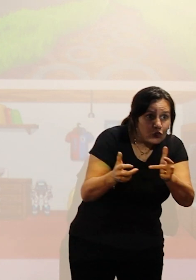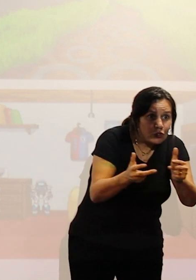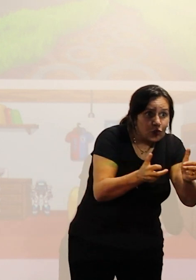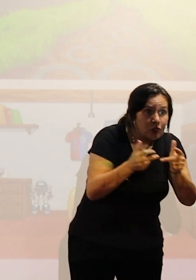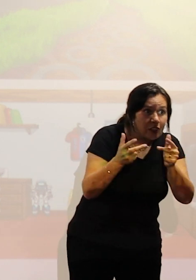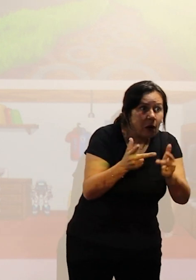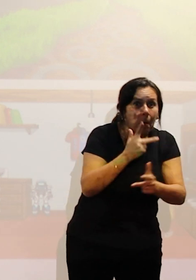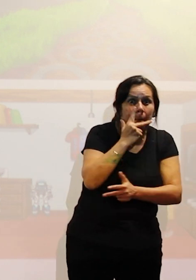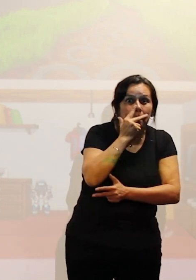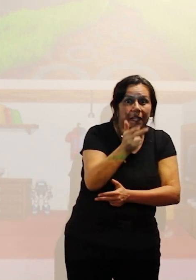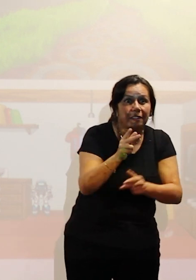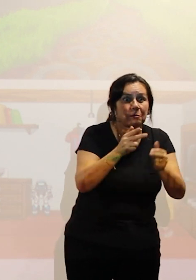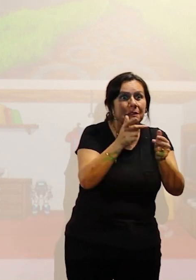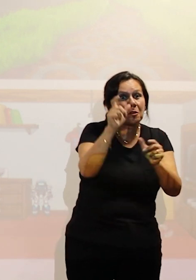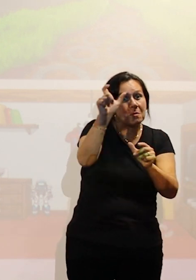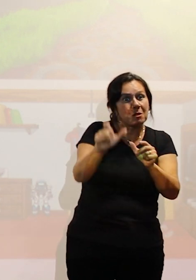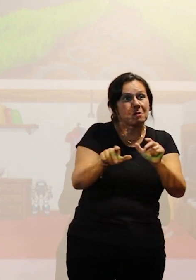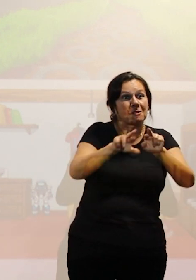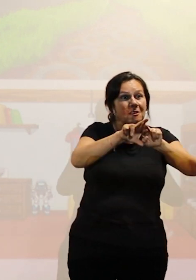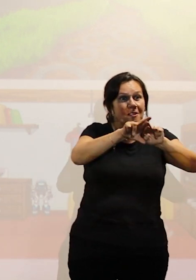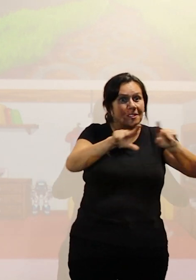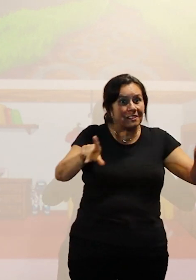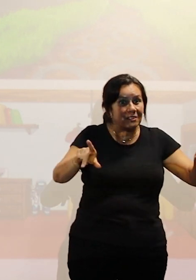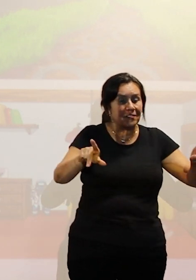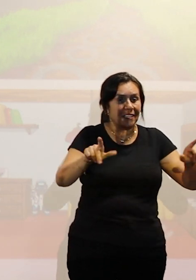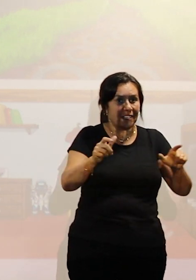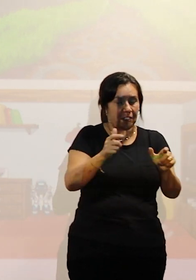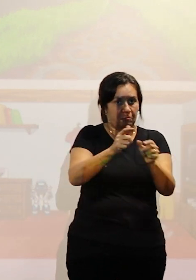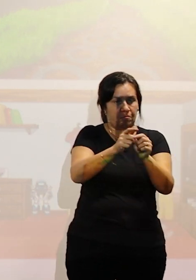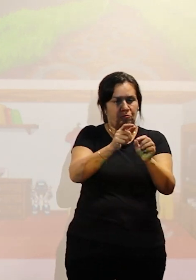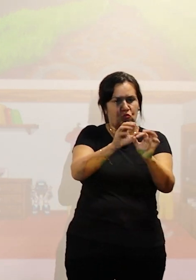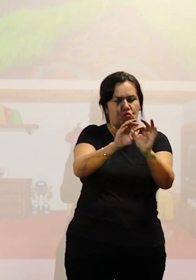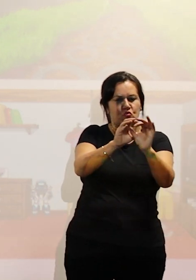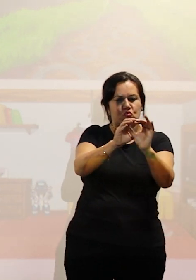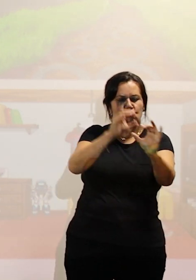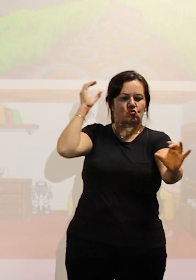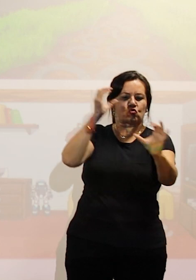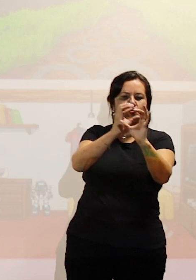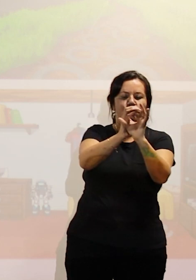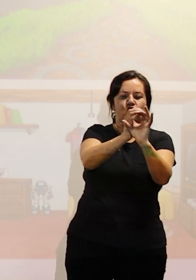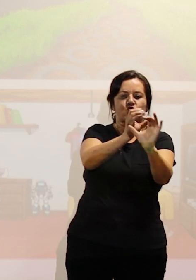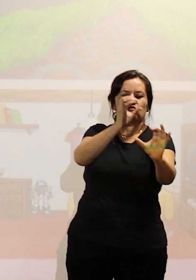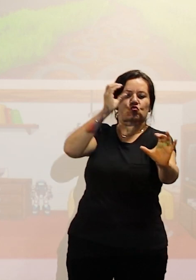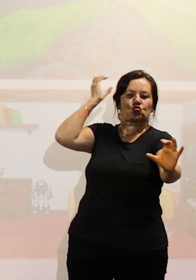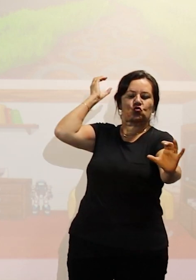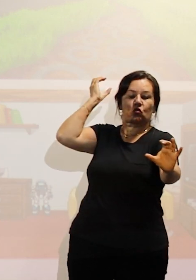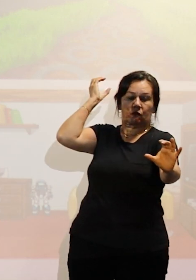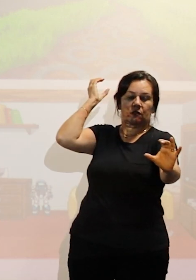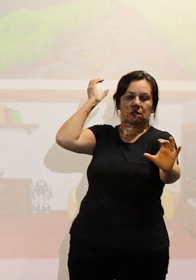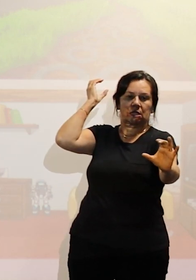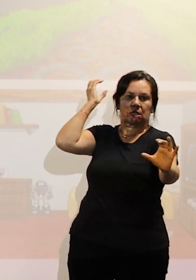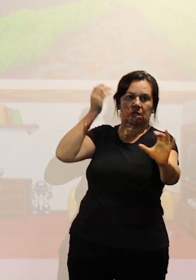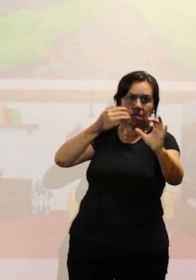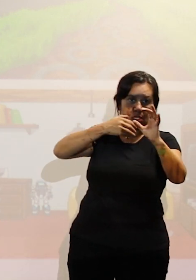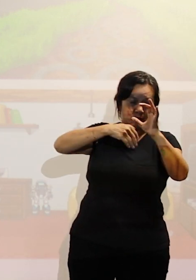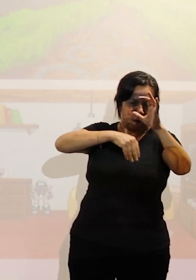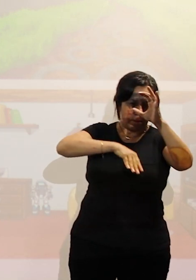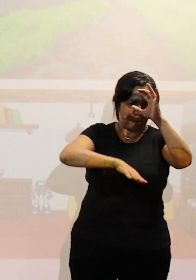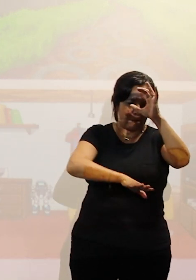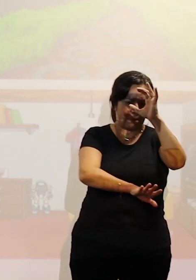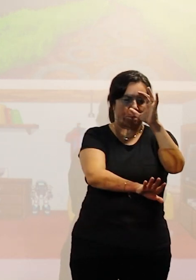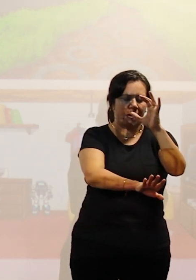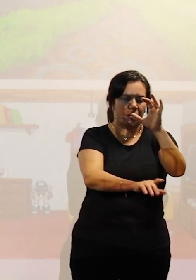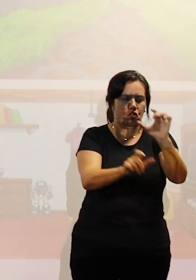percebi uma coisa que eu não tinha percebido antes, que era a parte do canhão da nave, do cenário do Among Us, ele está conectado embaixo do